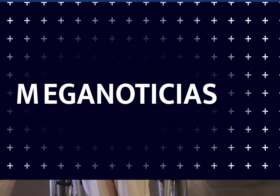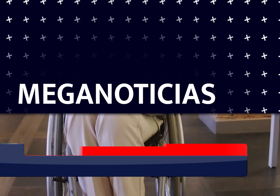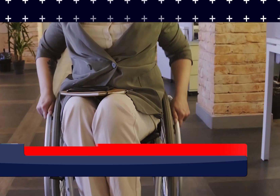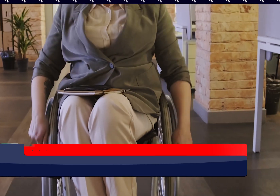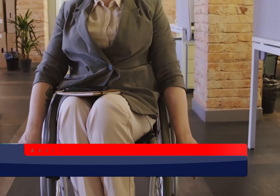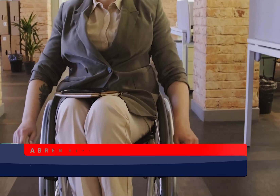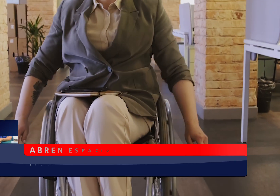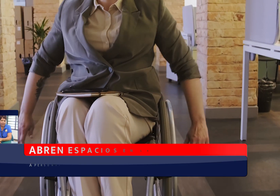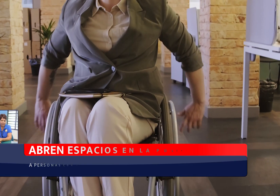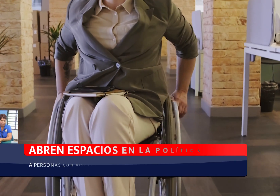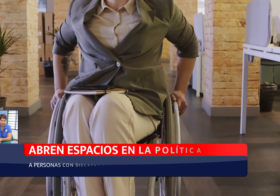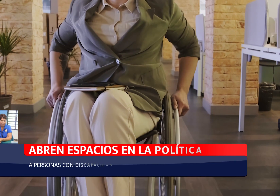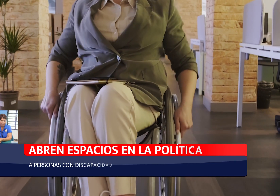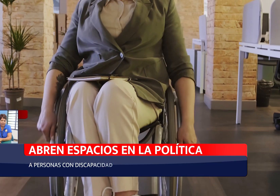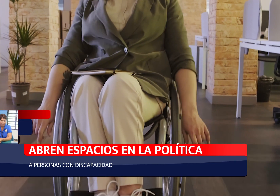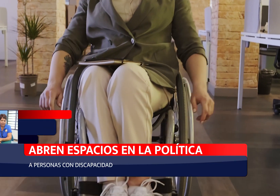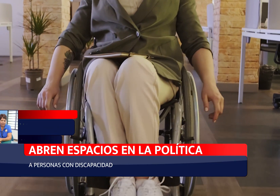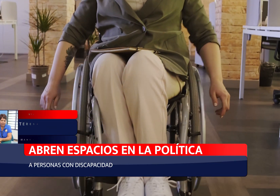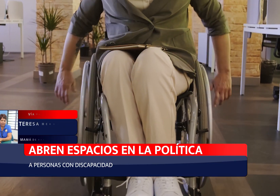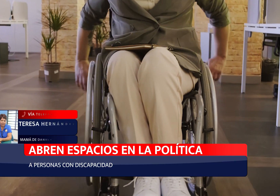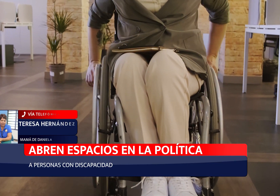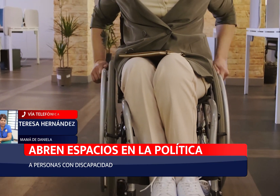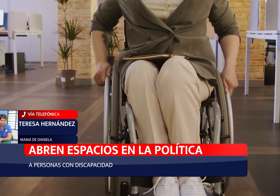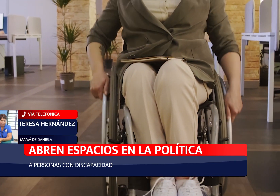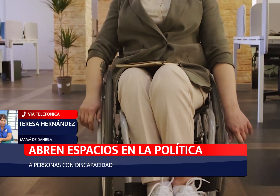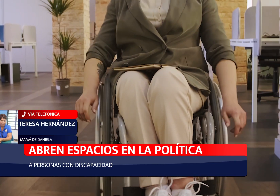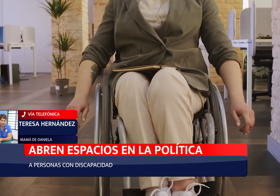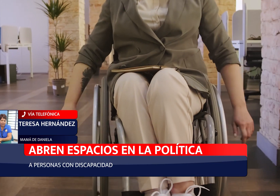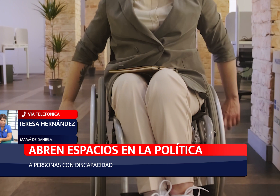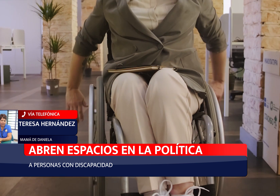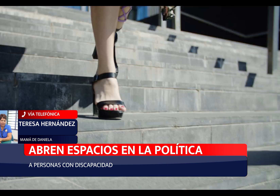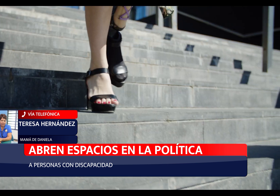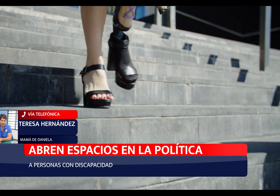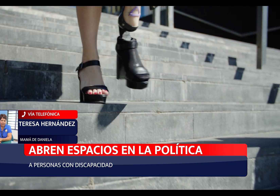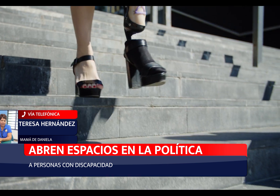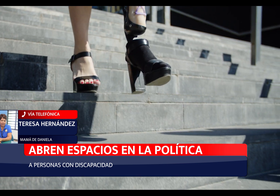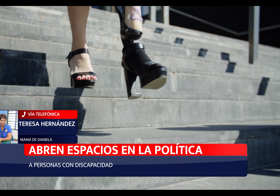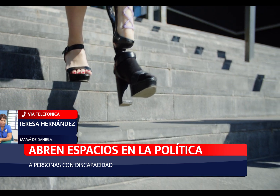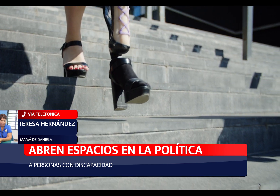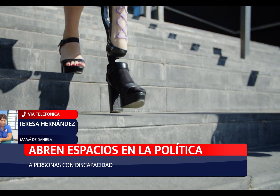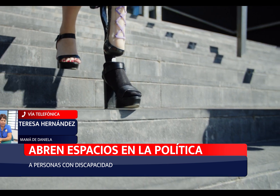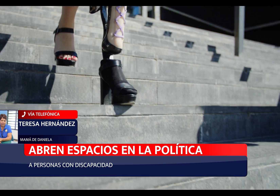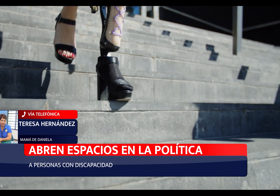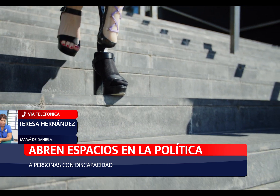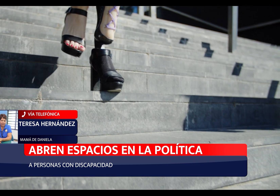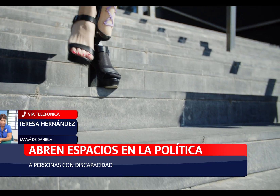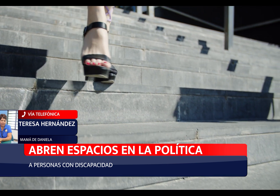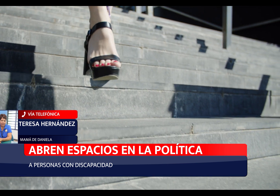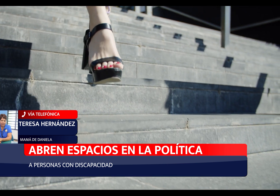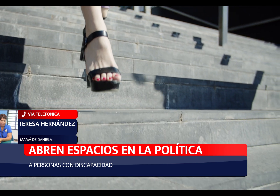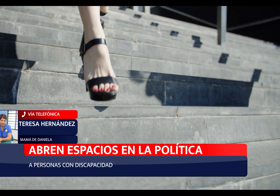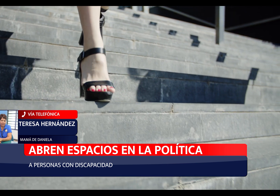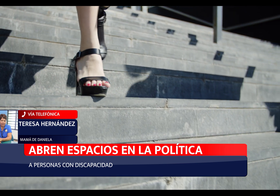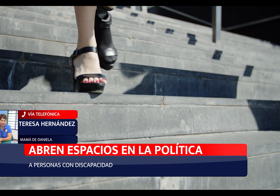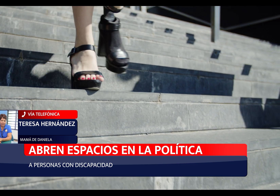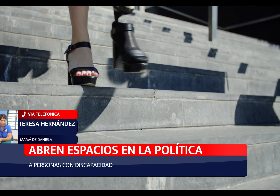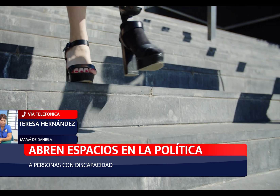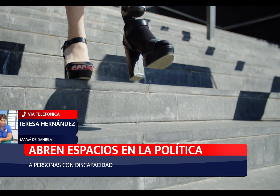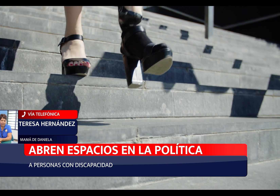va a abrir puertas a otras personas, a otros jóvenes, que a lo mejor ellos piensan que no pueden ser alguien y menos participar en